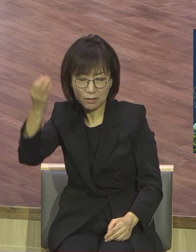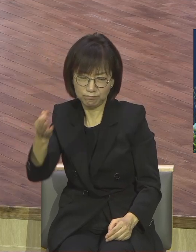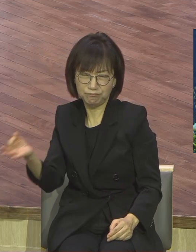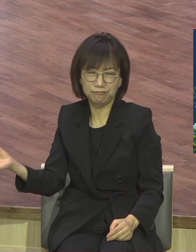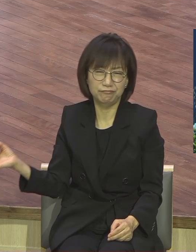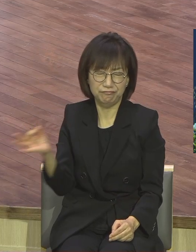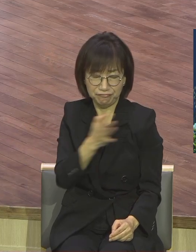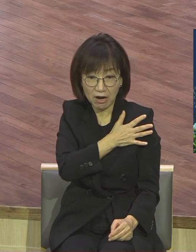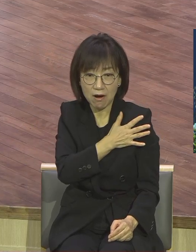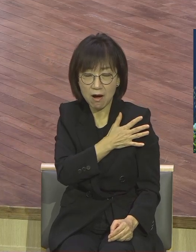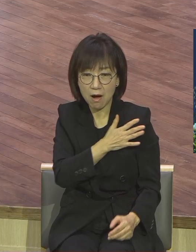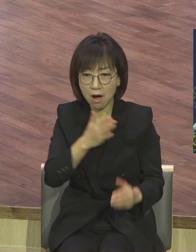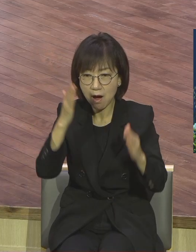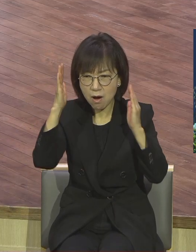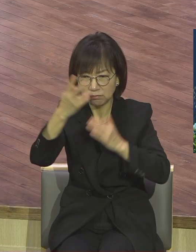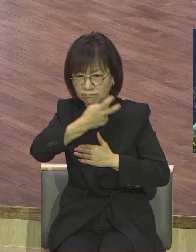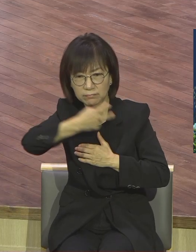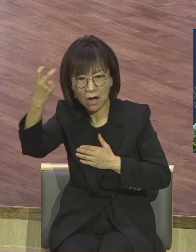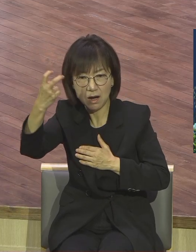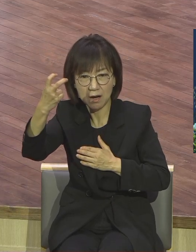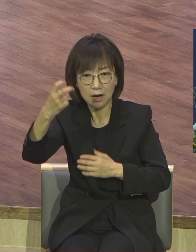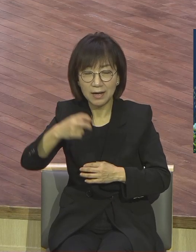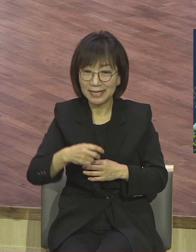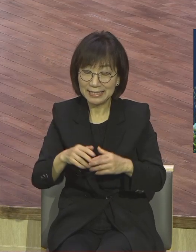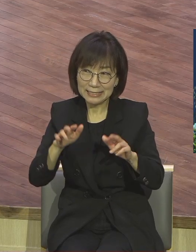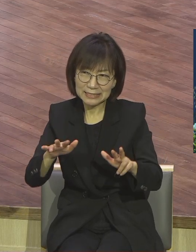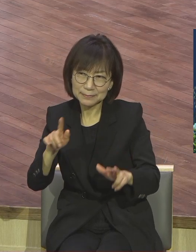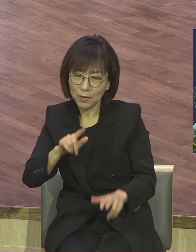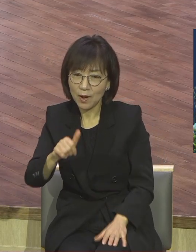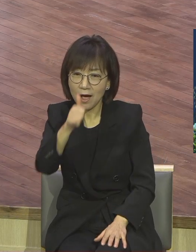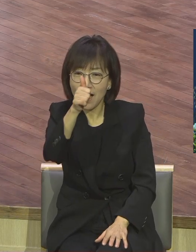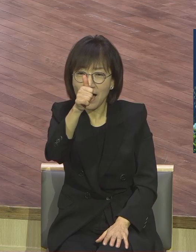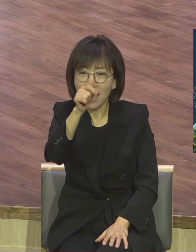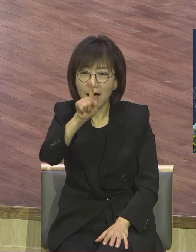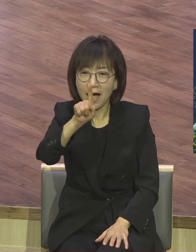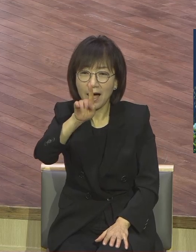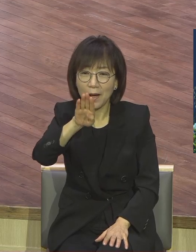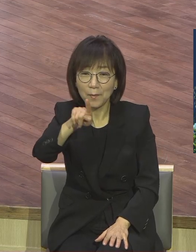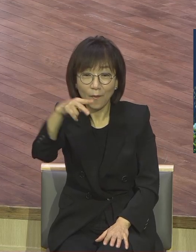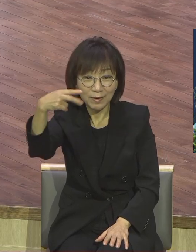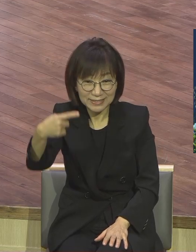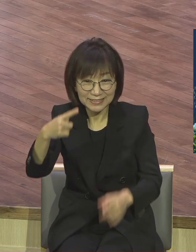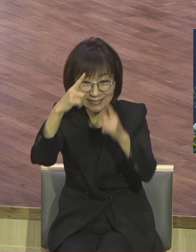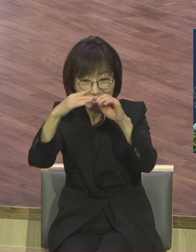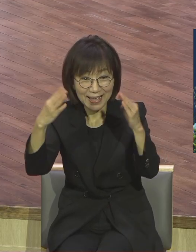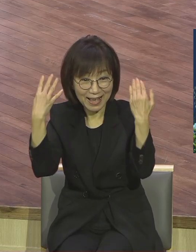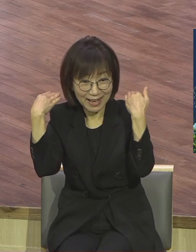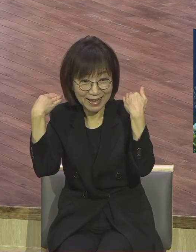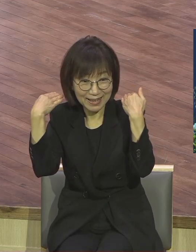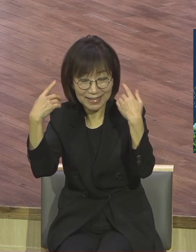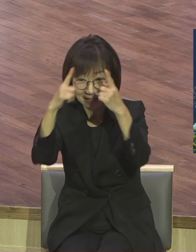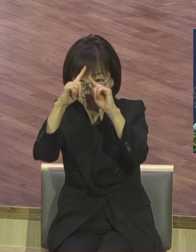요즘으로 치면 이 바울은요, 하버드 로스쿨 나온 사람이에요.